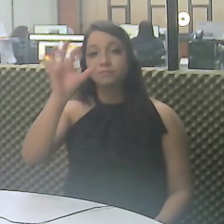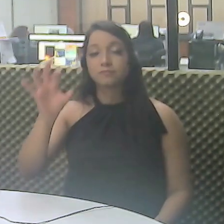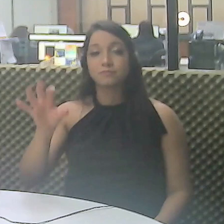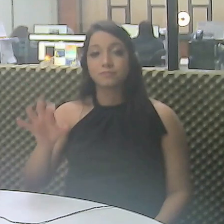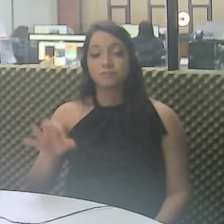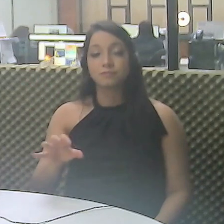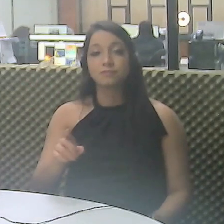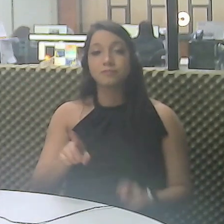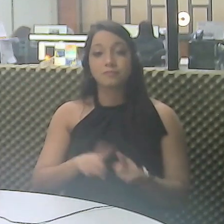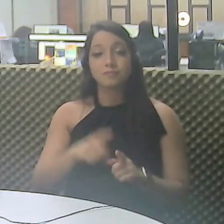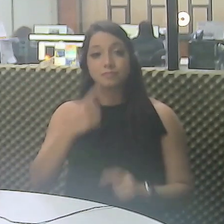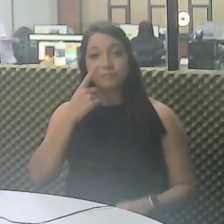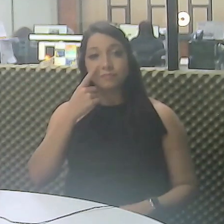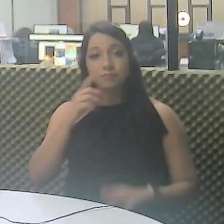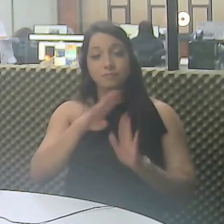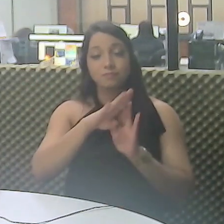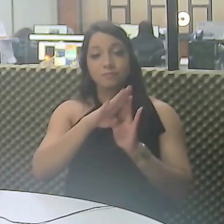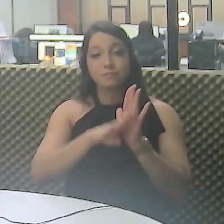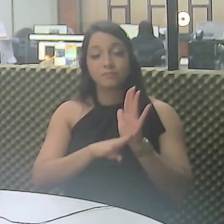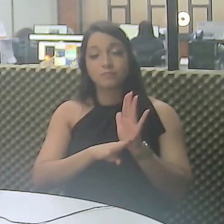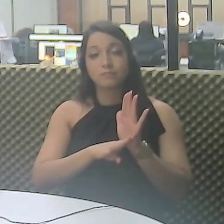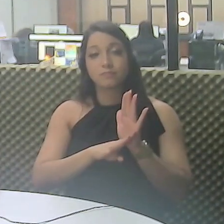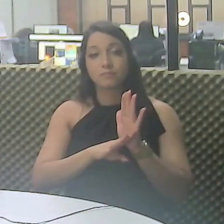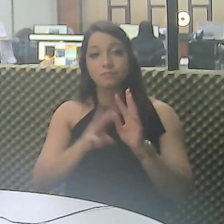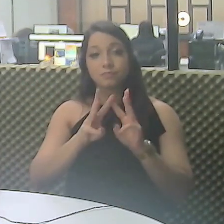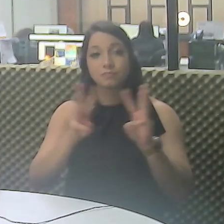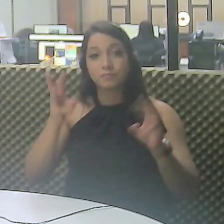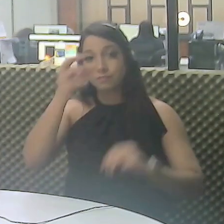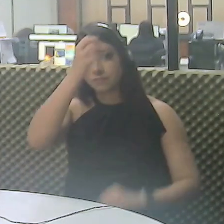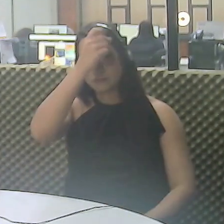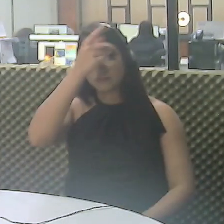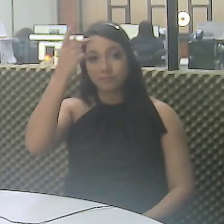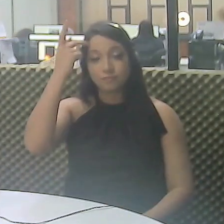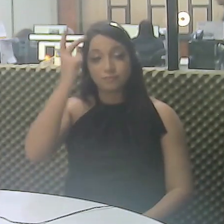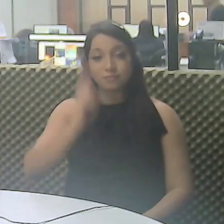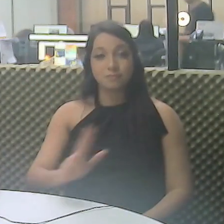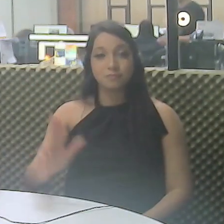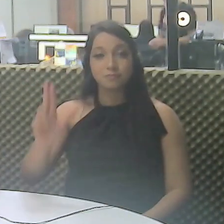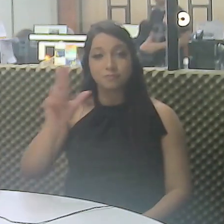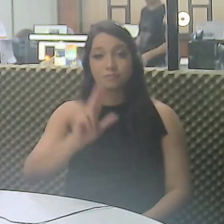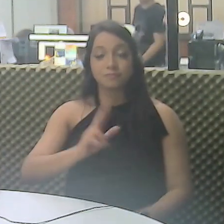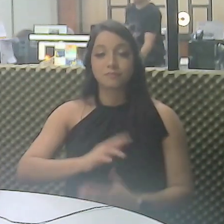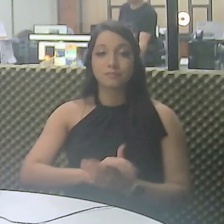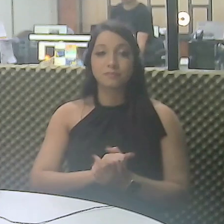e você pode conferir a lista completa no portal da Prefeitura de Uberlândia.